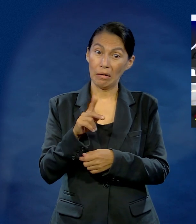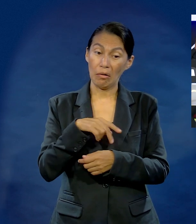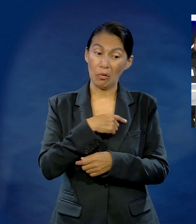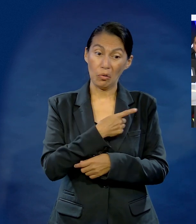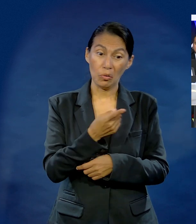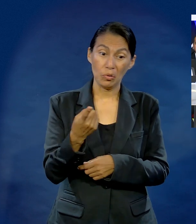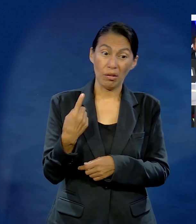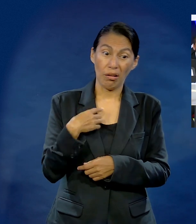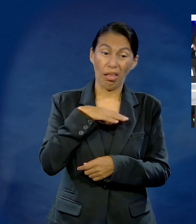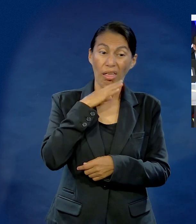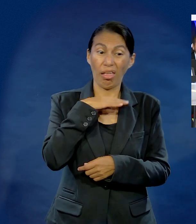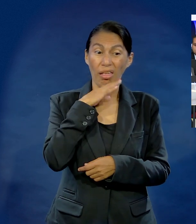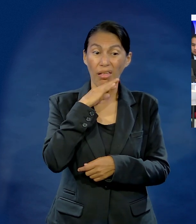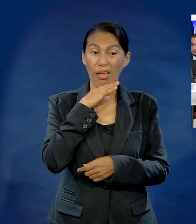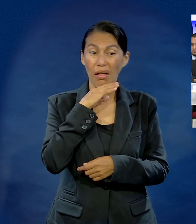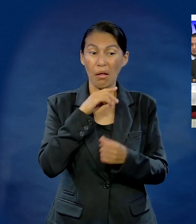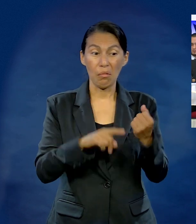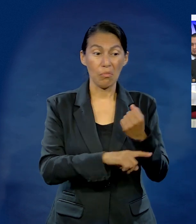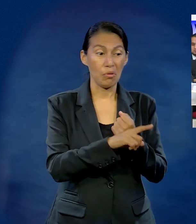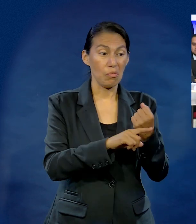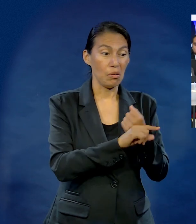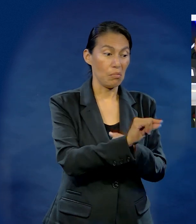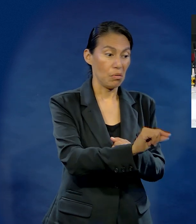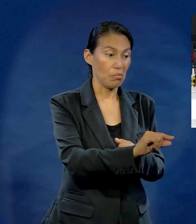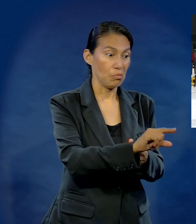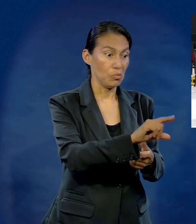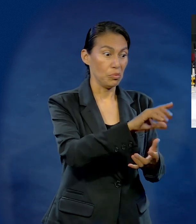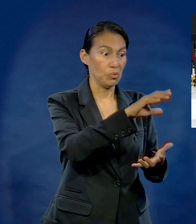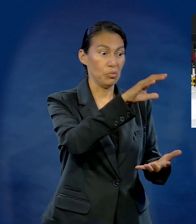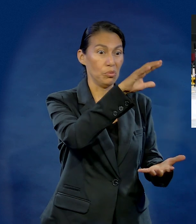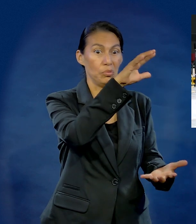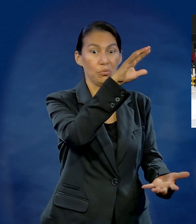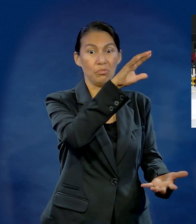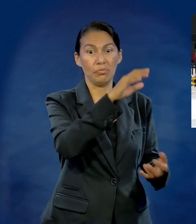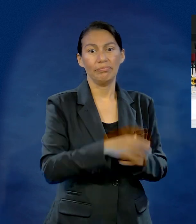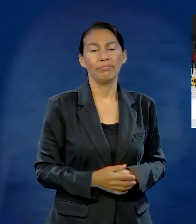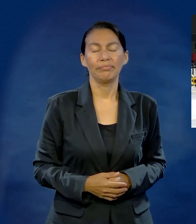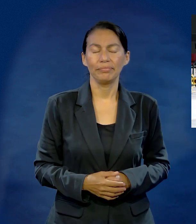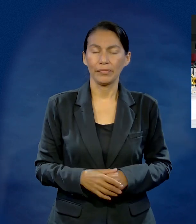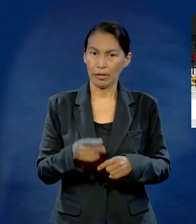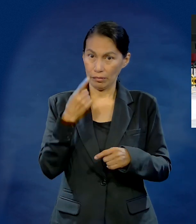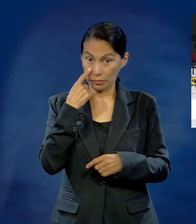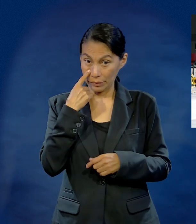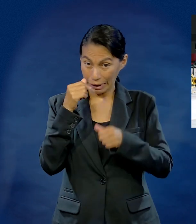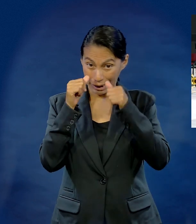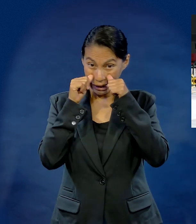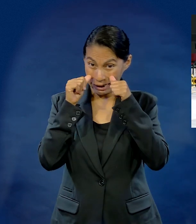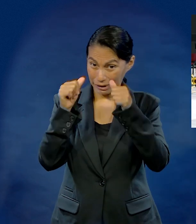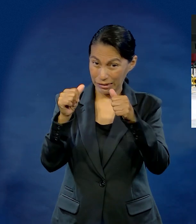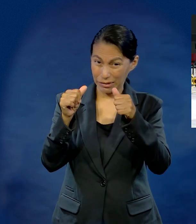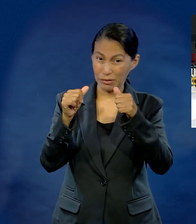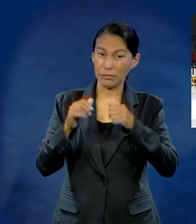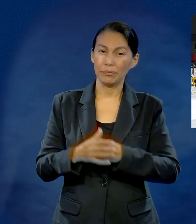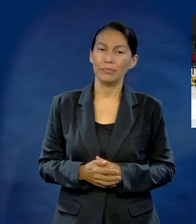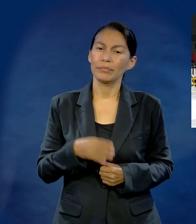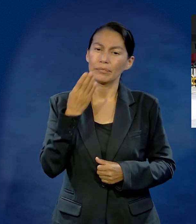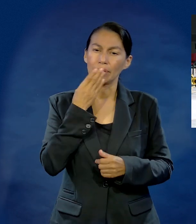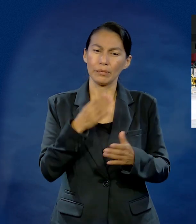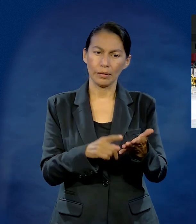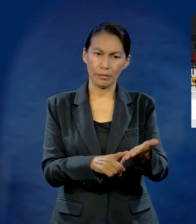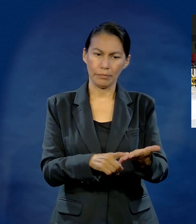que pueden ayudarnos a minimizar nuestros problemas, pero